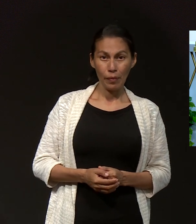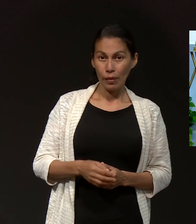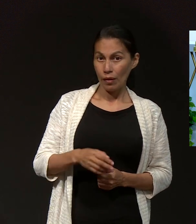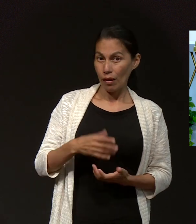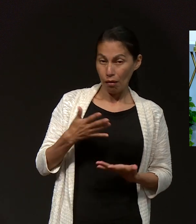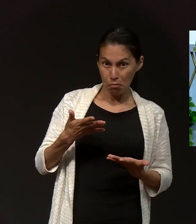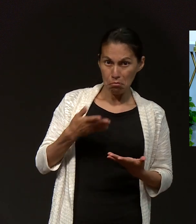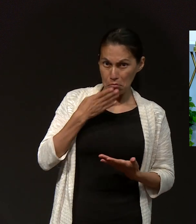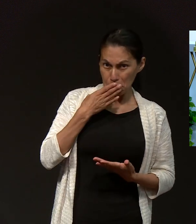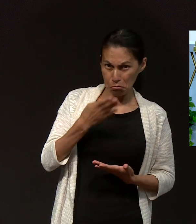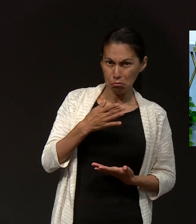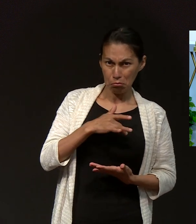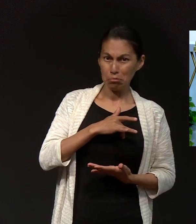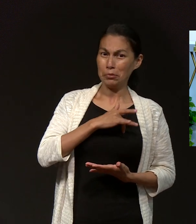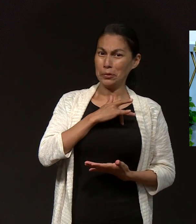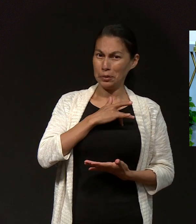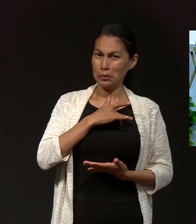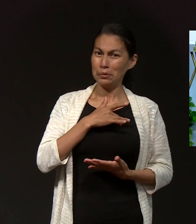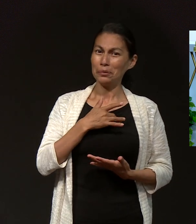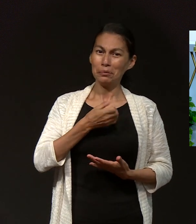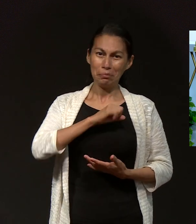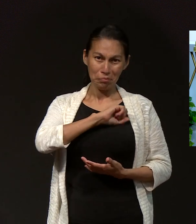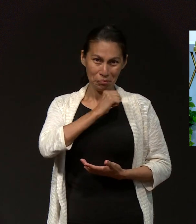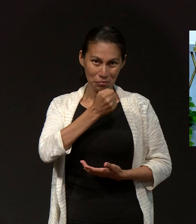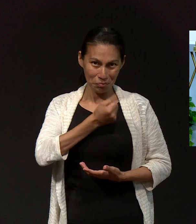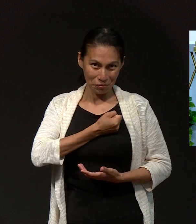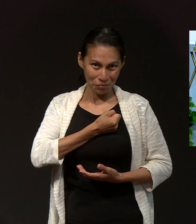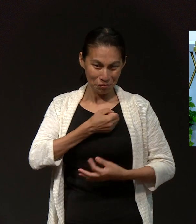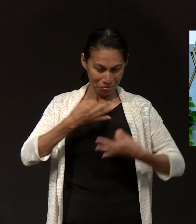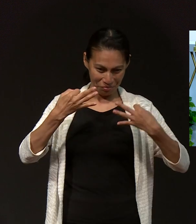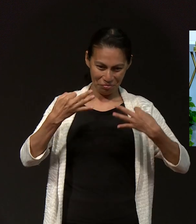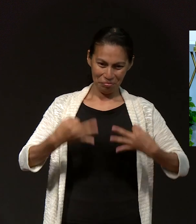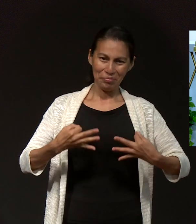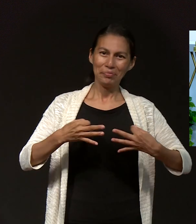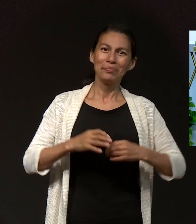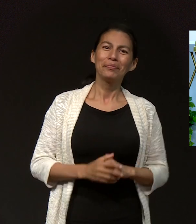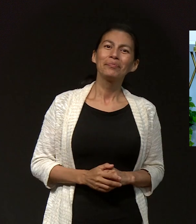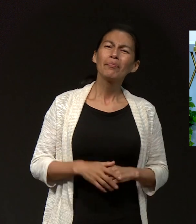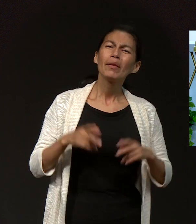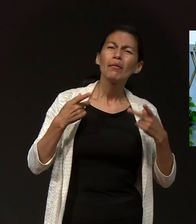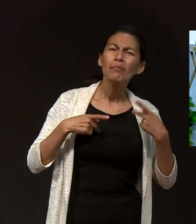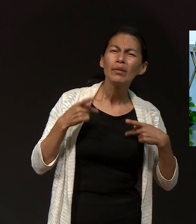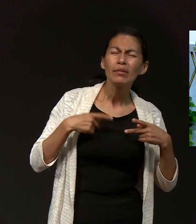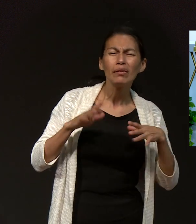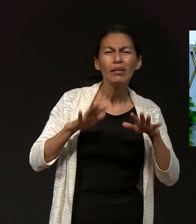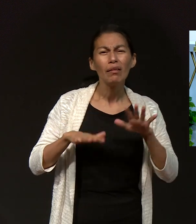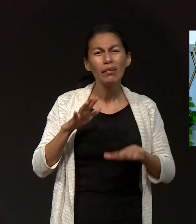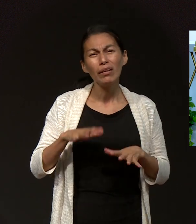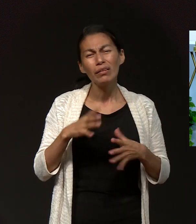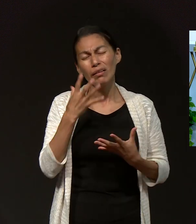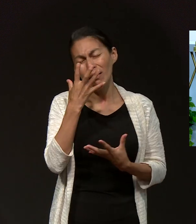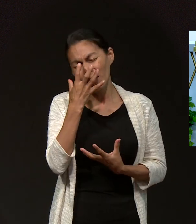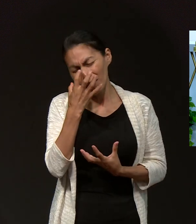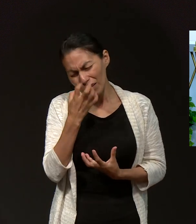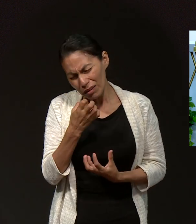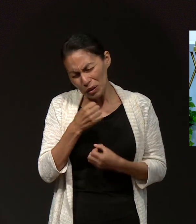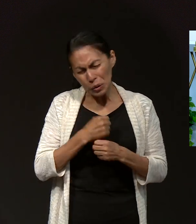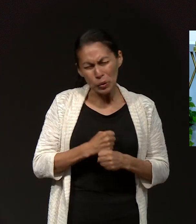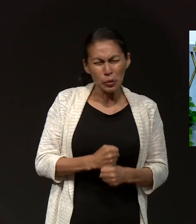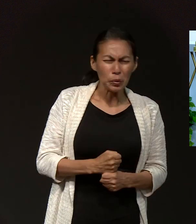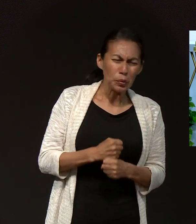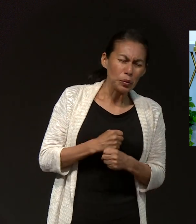Produce un mejor estado de ánimo y salud. Si una persona se siente deprimido,